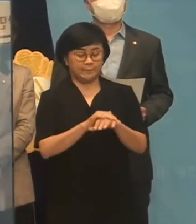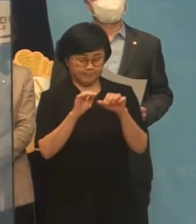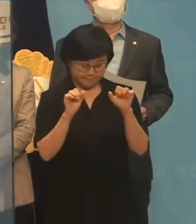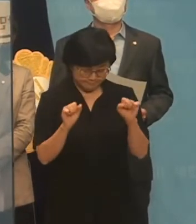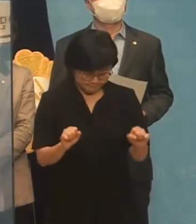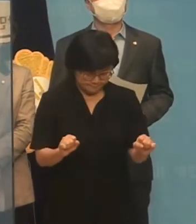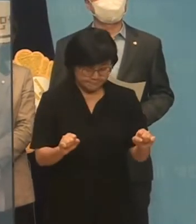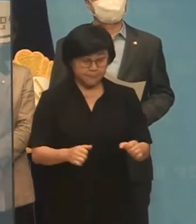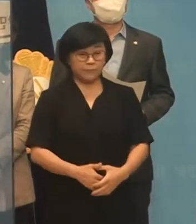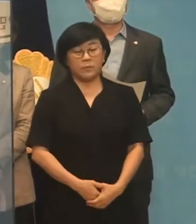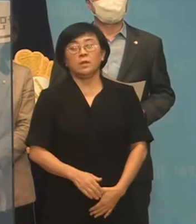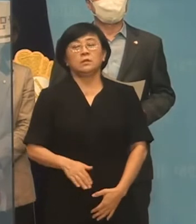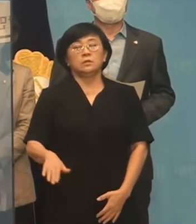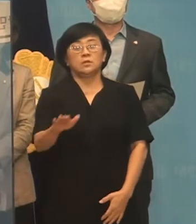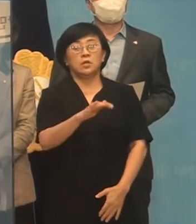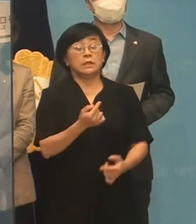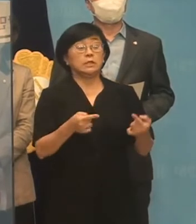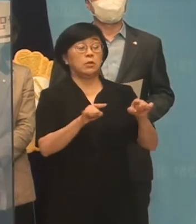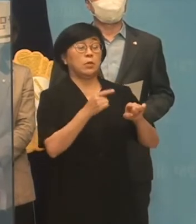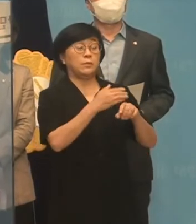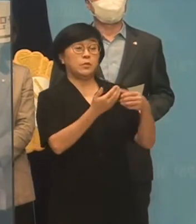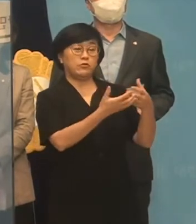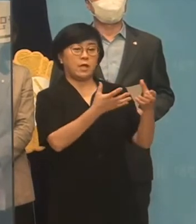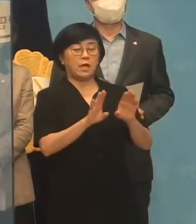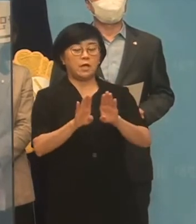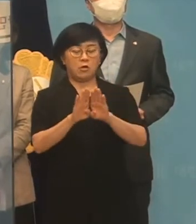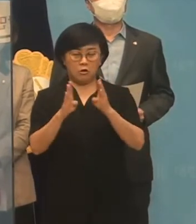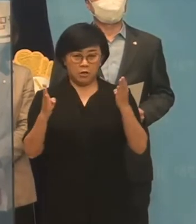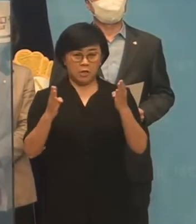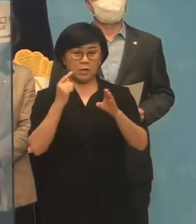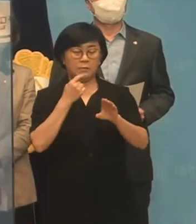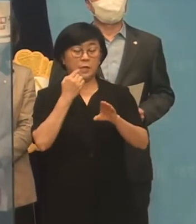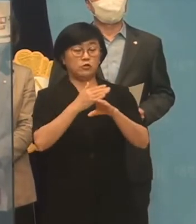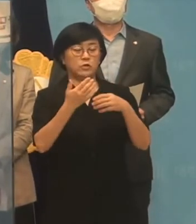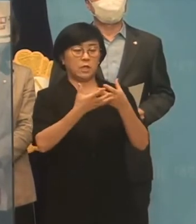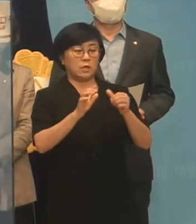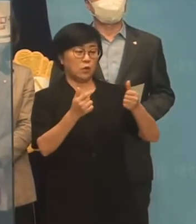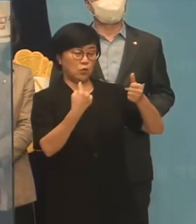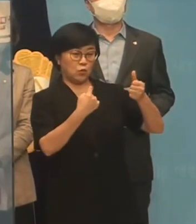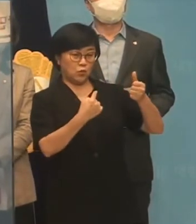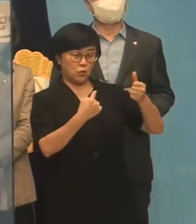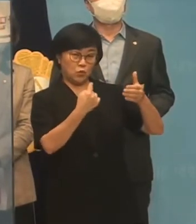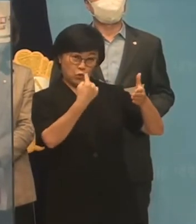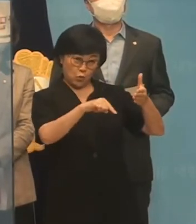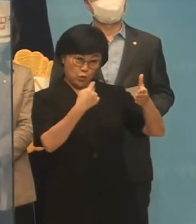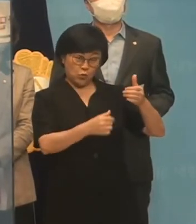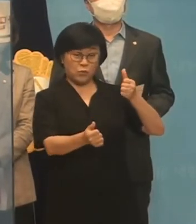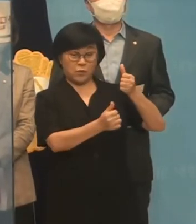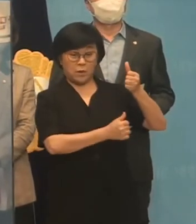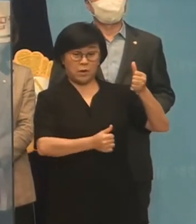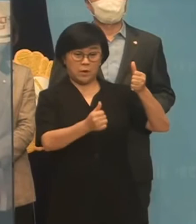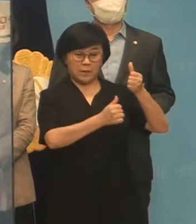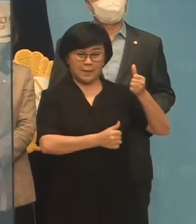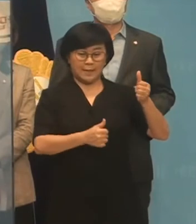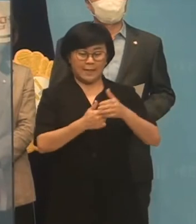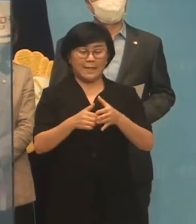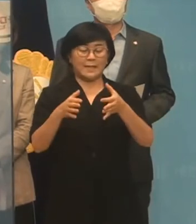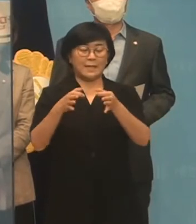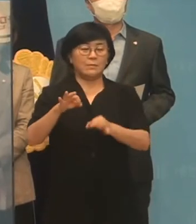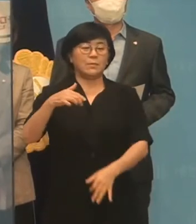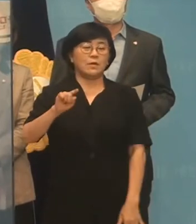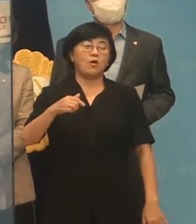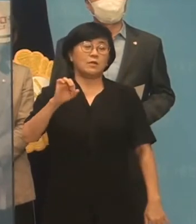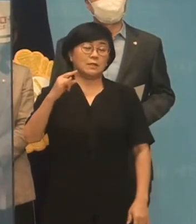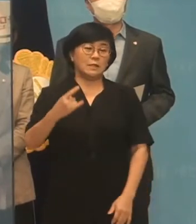안녕하세요. 저희는 더불어민주당과 열린민주당의 교육위원들입니다. 김건희 씨의 부정논문과